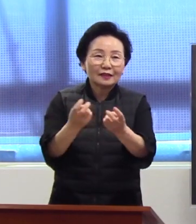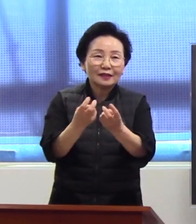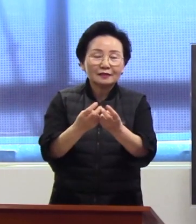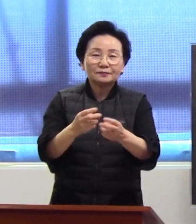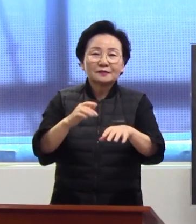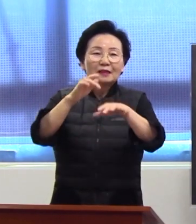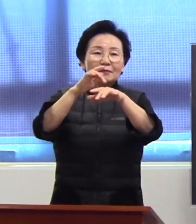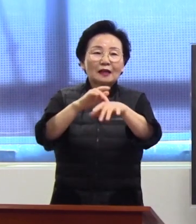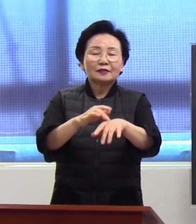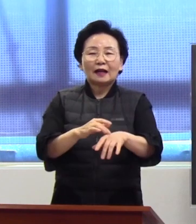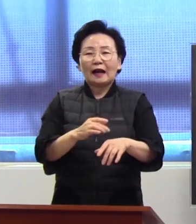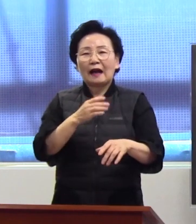어떻게? 마귀가